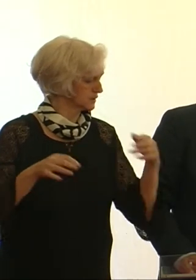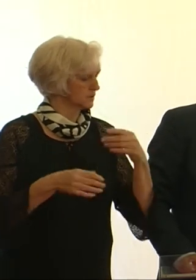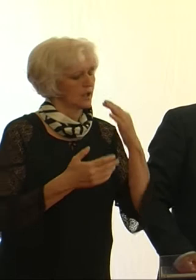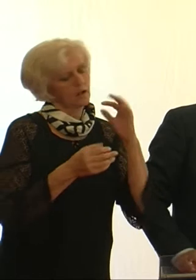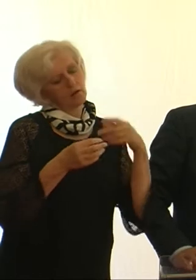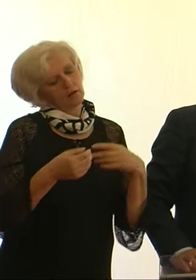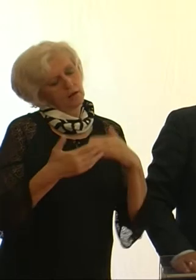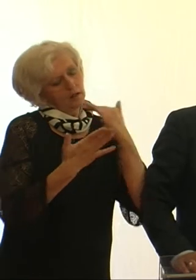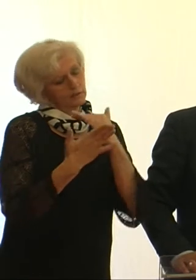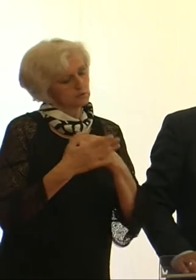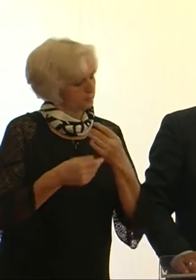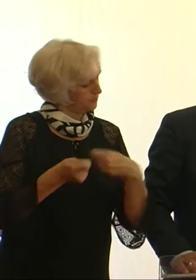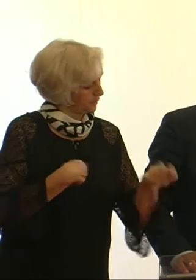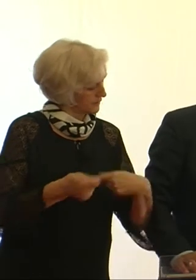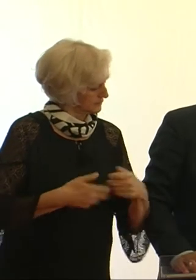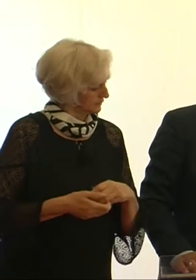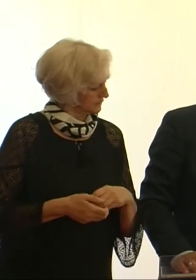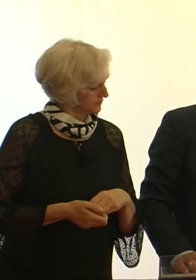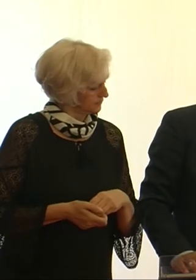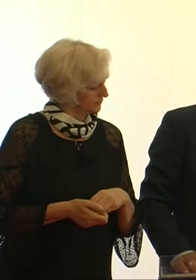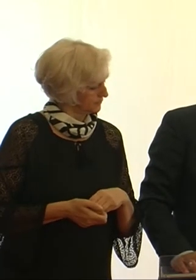listu partnera i područja svojih plasmana.